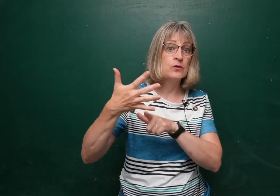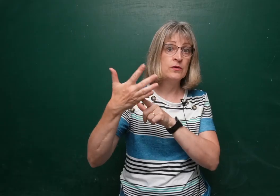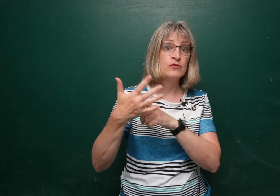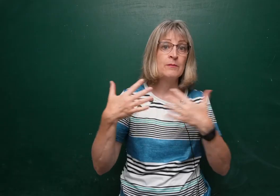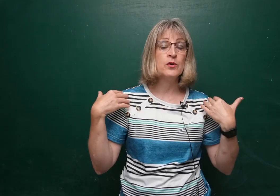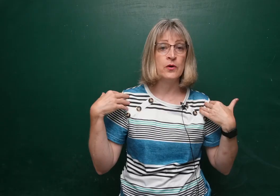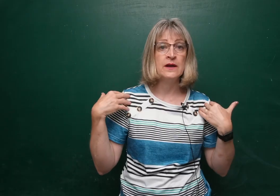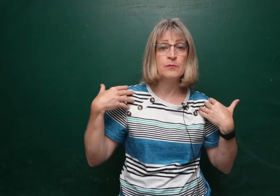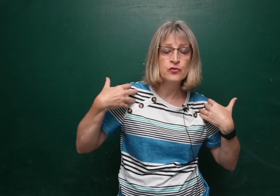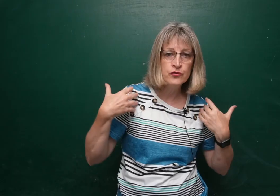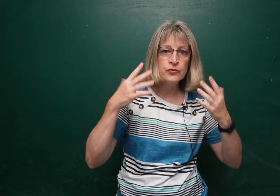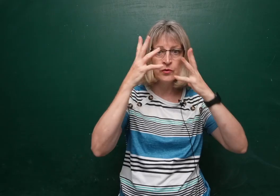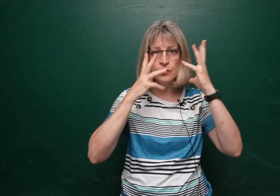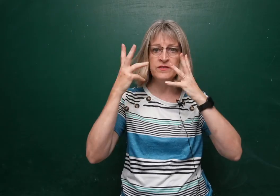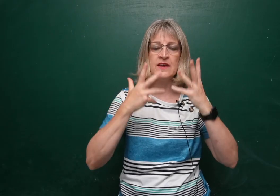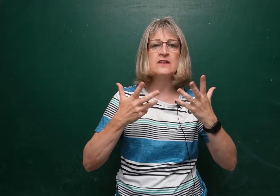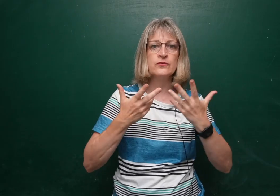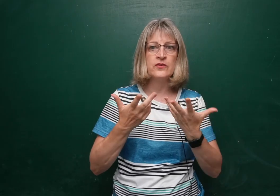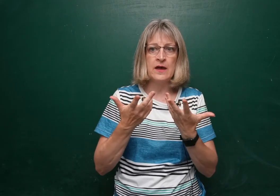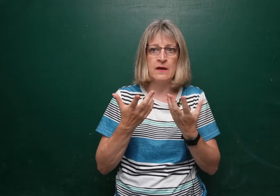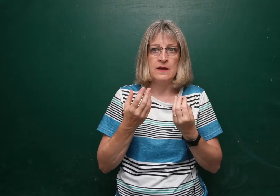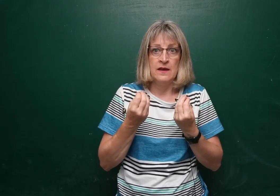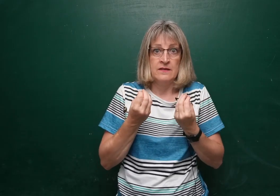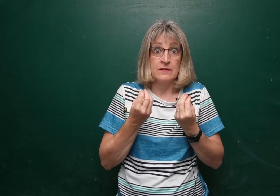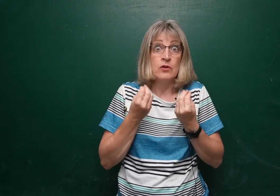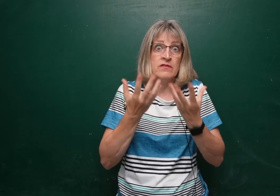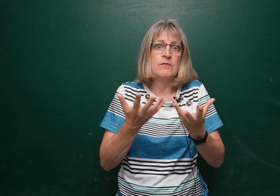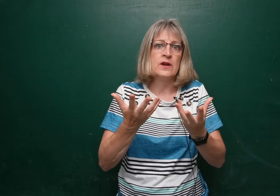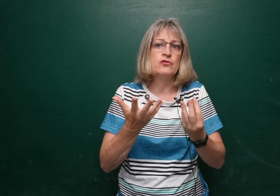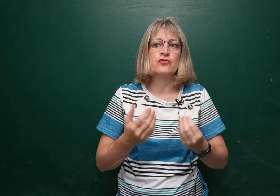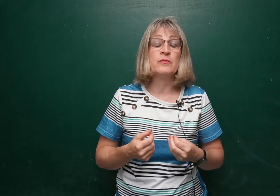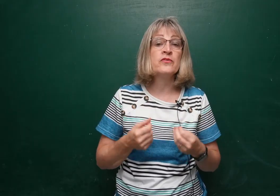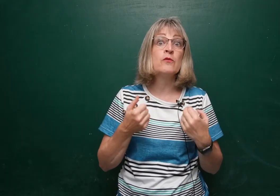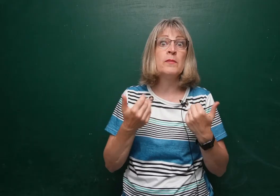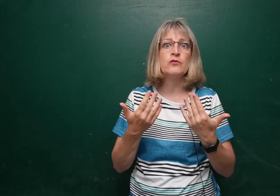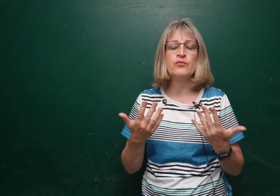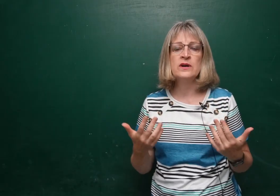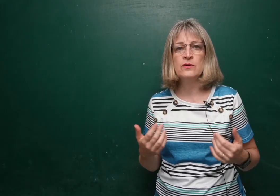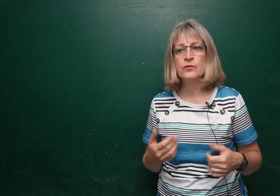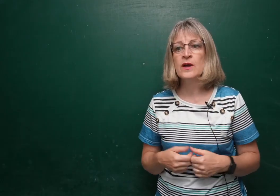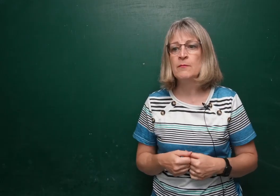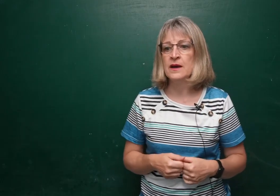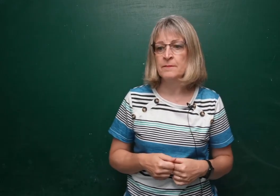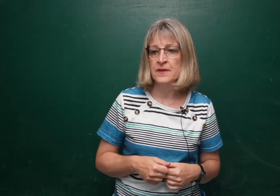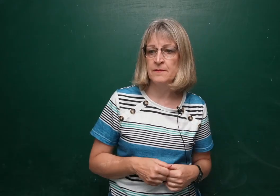sont importants, hein. La posture, le visage, ça donne vraiment quelque chose. C'est pour ça qu'on parle de points de grammaire, hein.